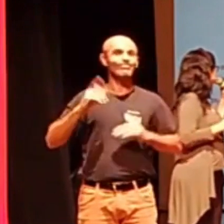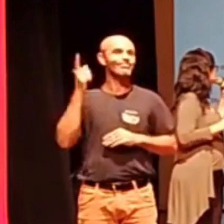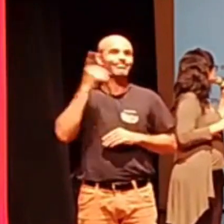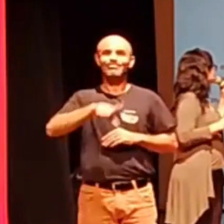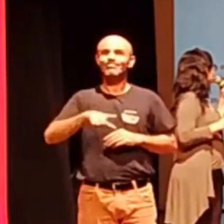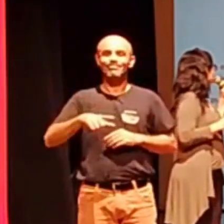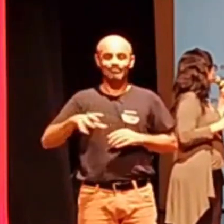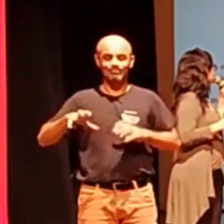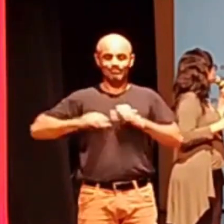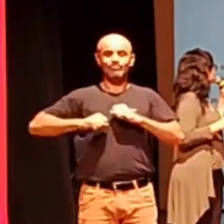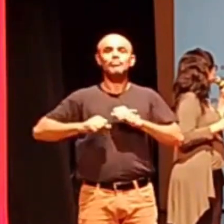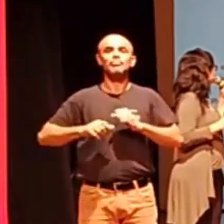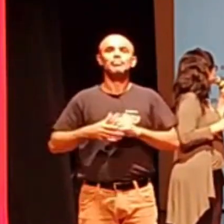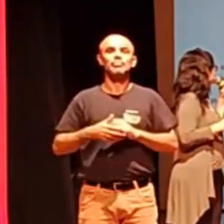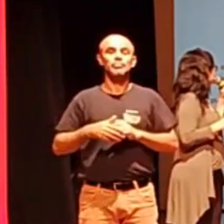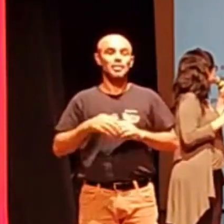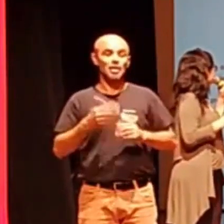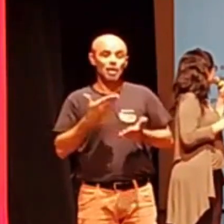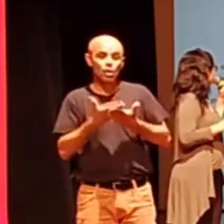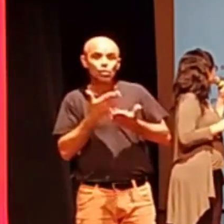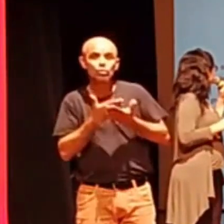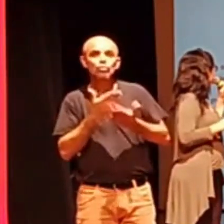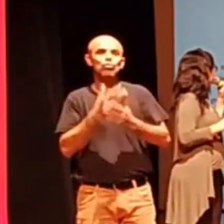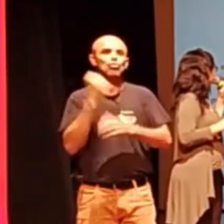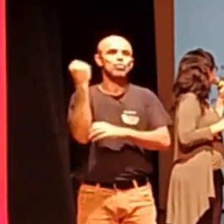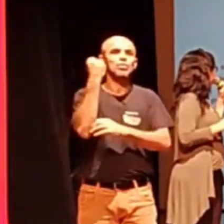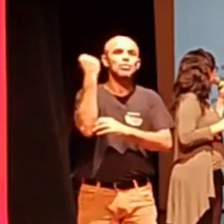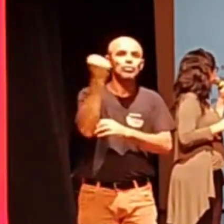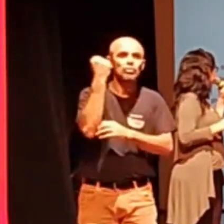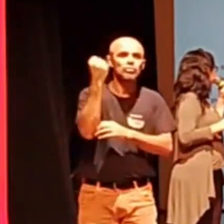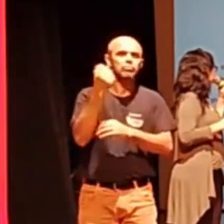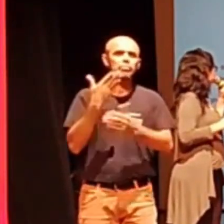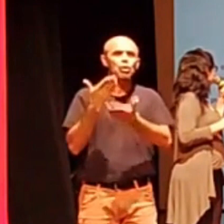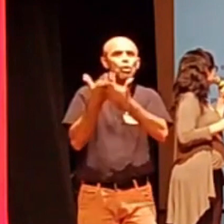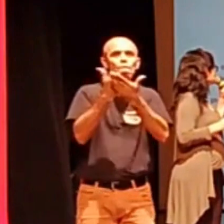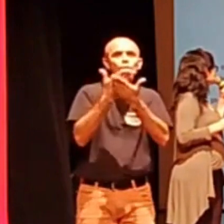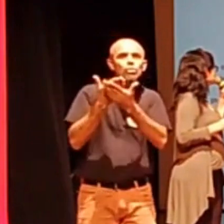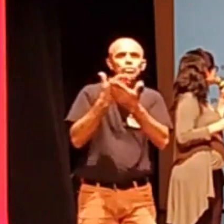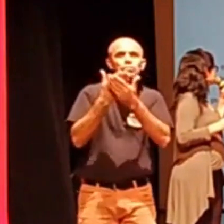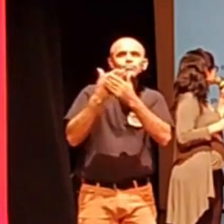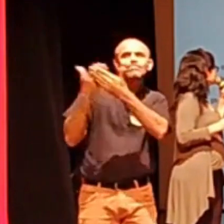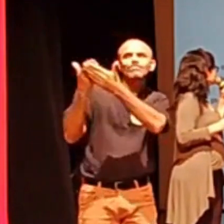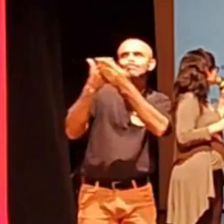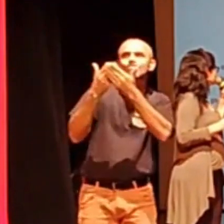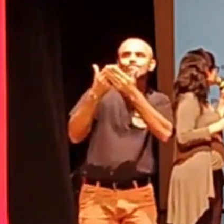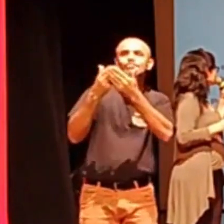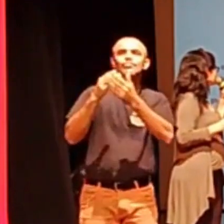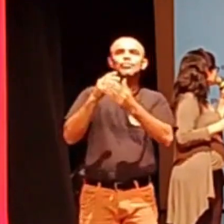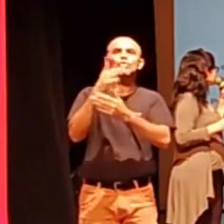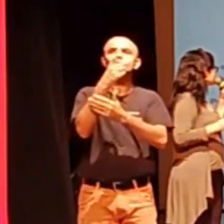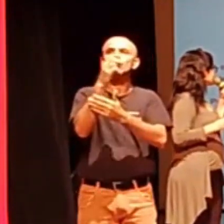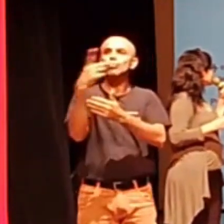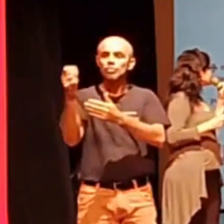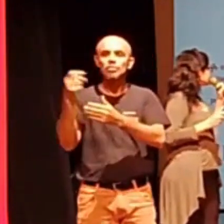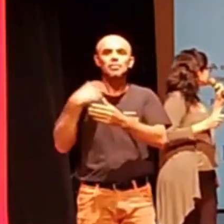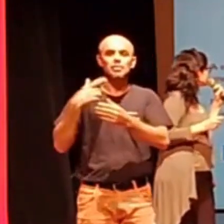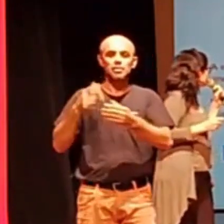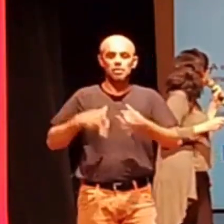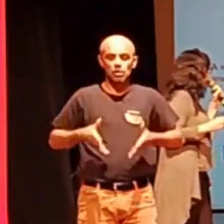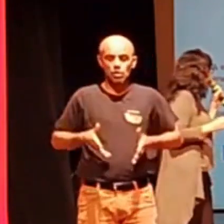foi um estudo de caso que saiu agora em 2023, que foi submetida a uma cesariana sob